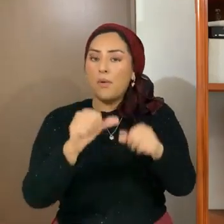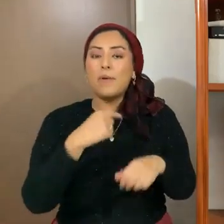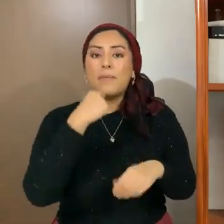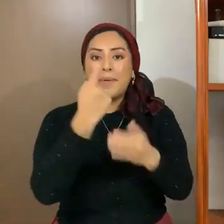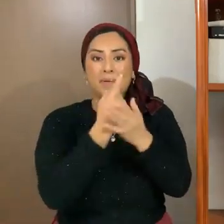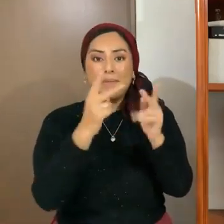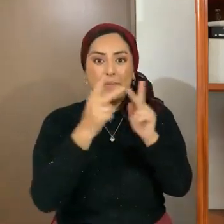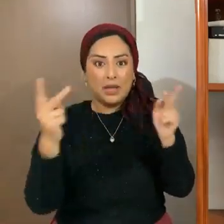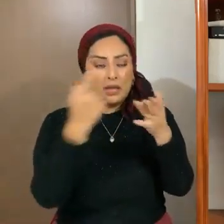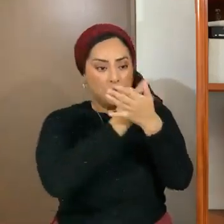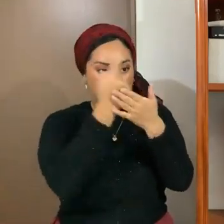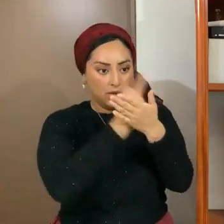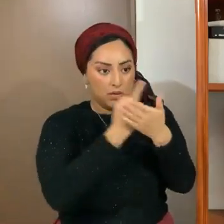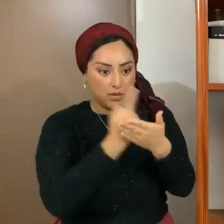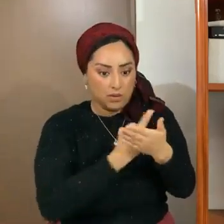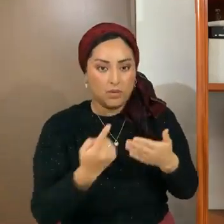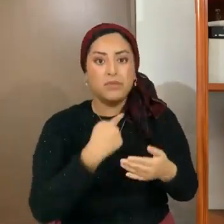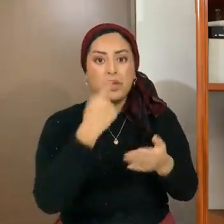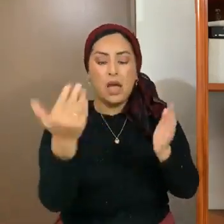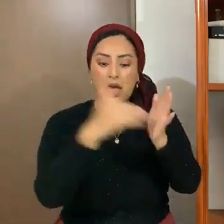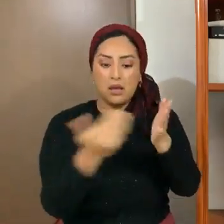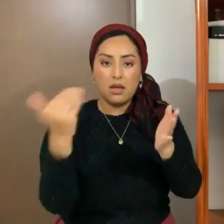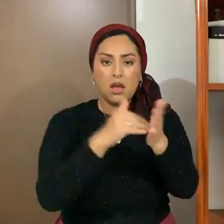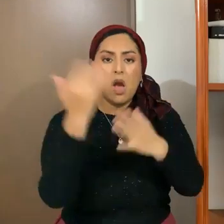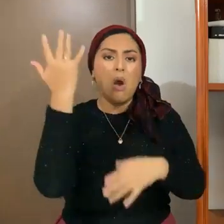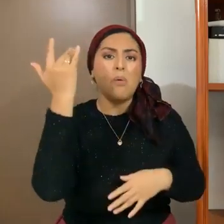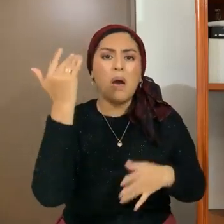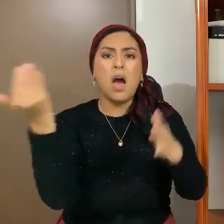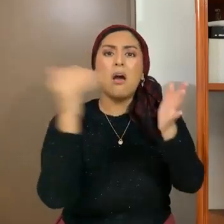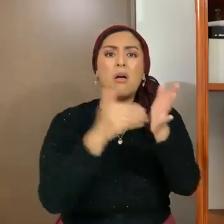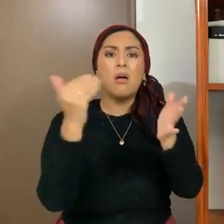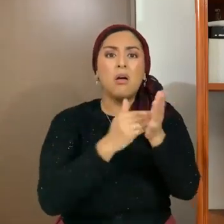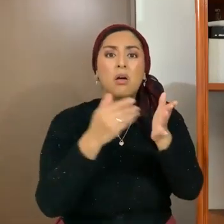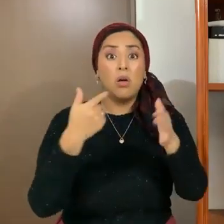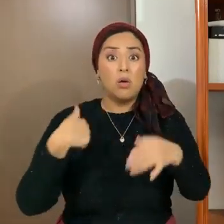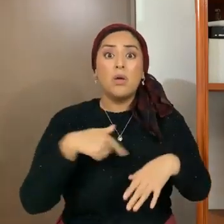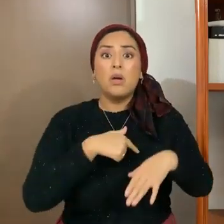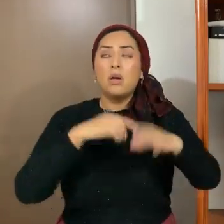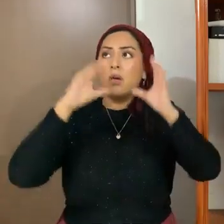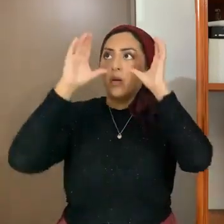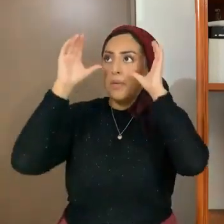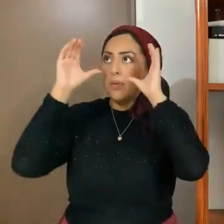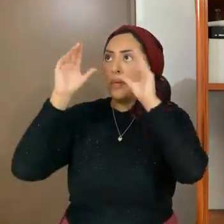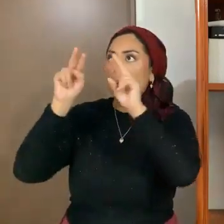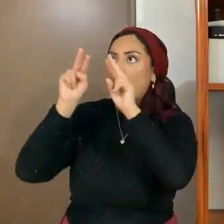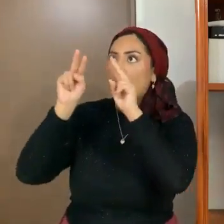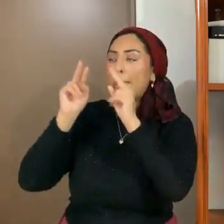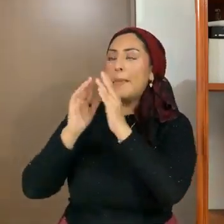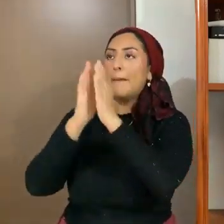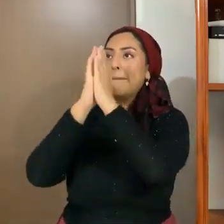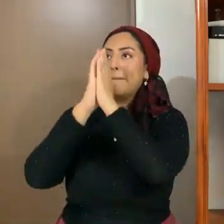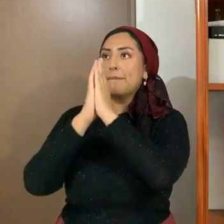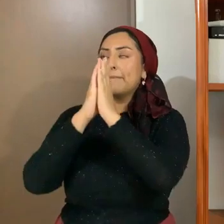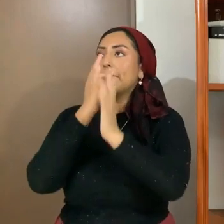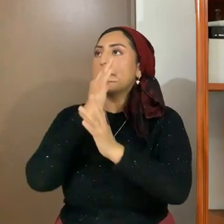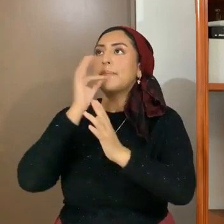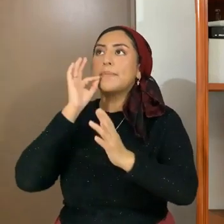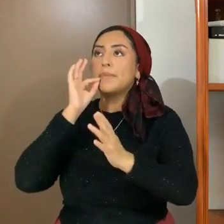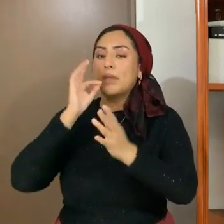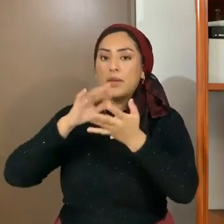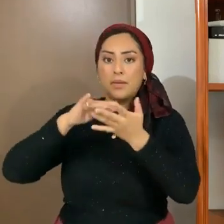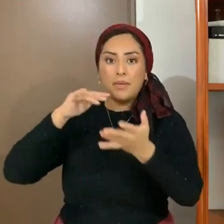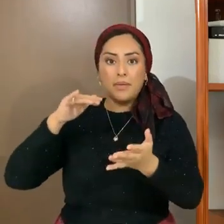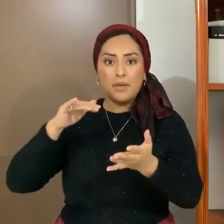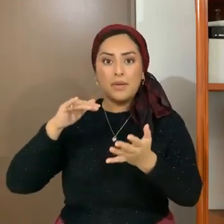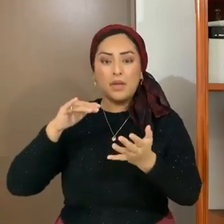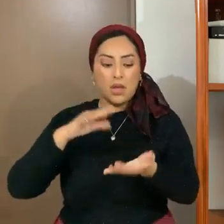¿Por qué? Porque hay que estar velando. Y velando no nada más es orar, ayunar, hacer tefilá y estudiar. Velar es